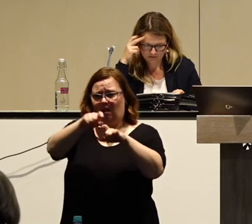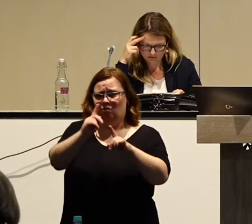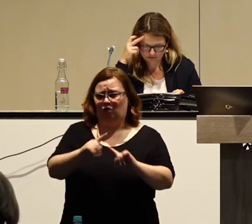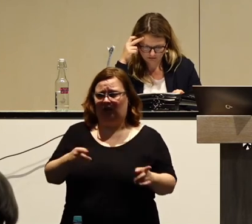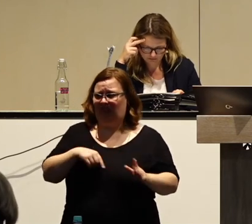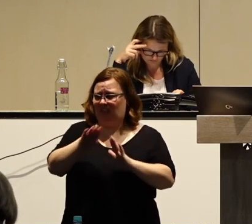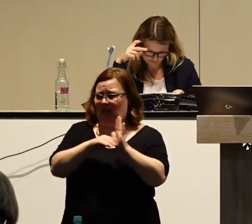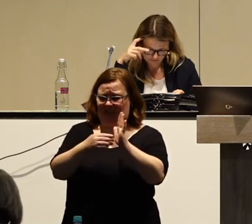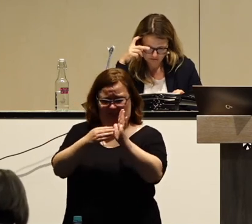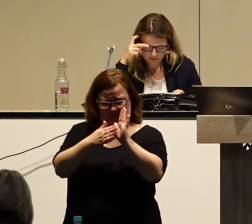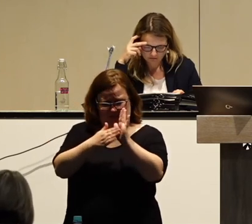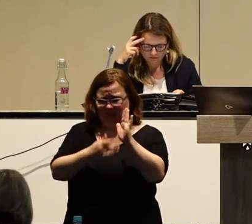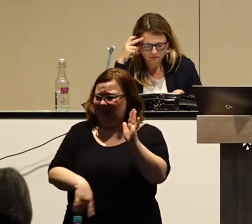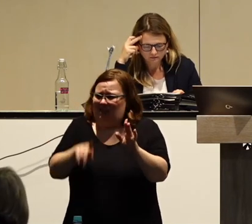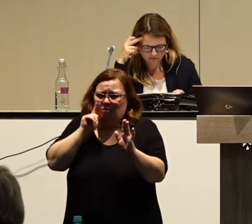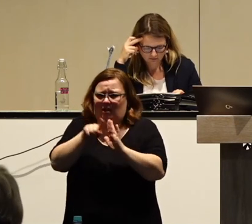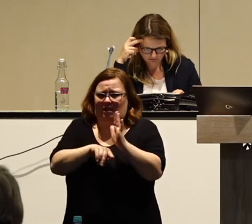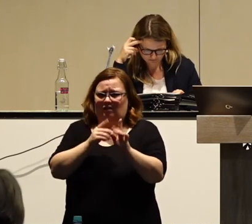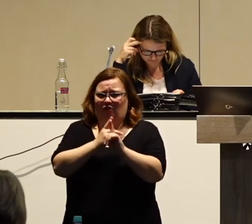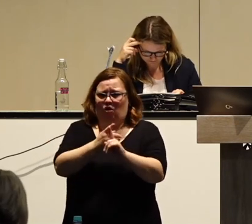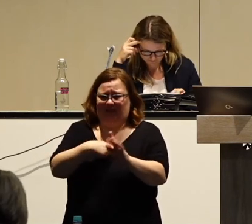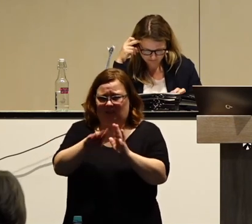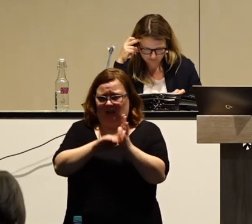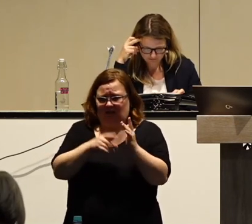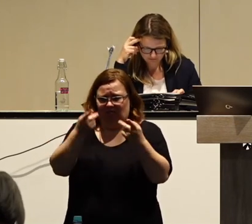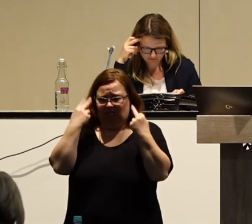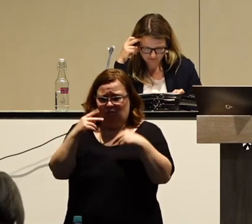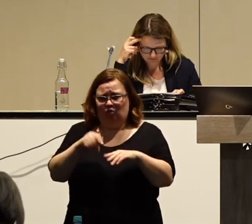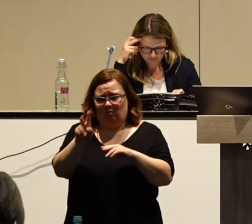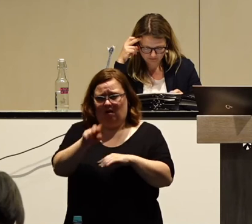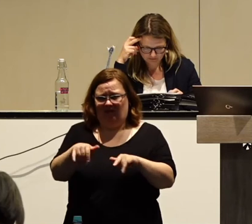dass wir das Gesetz einhalten. Deswegen heißt das Ding Gesetz und hat Paragraphen.